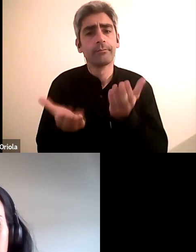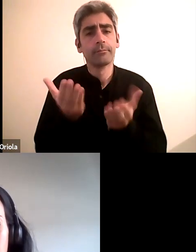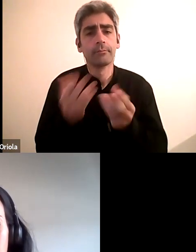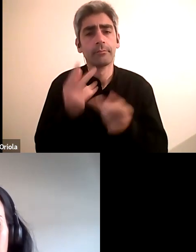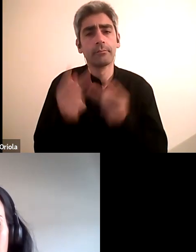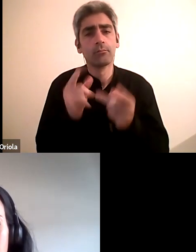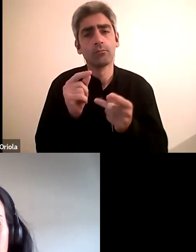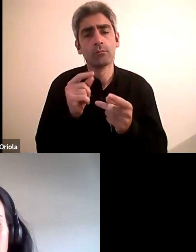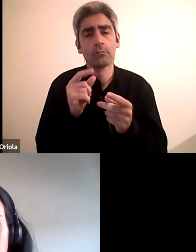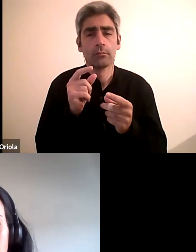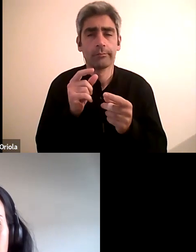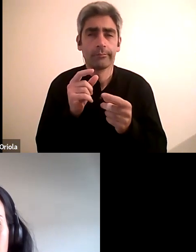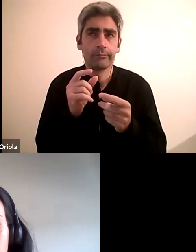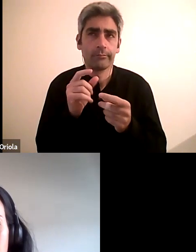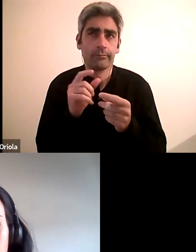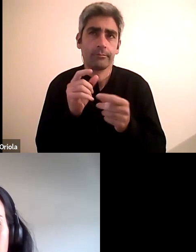um pouco selvagem, mas